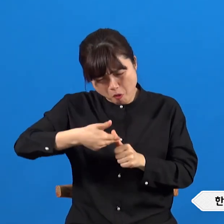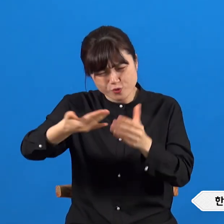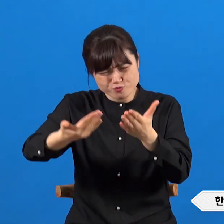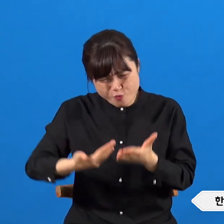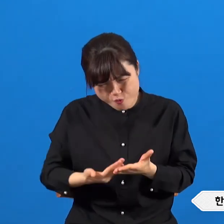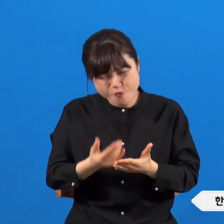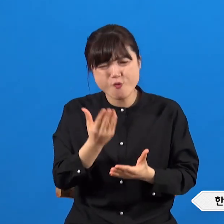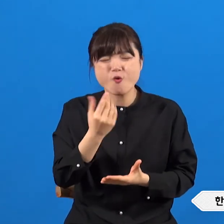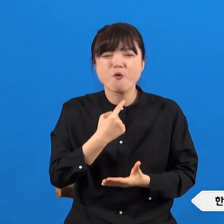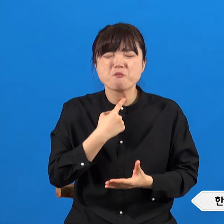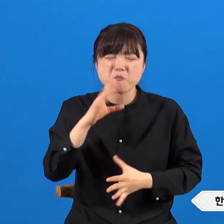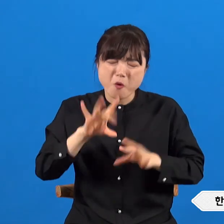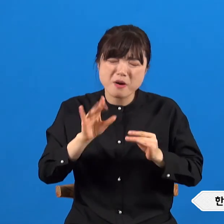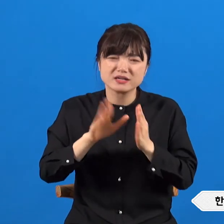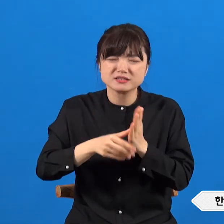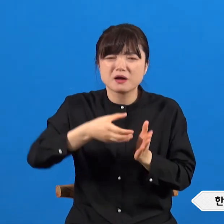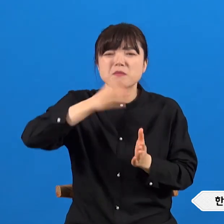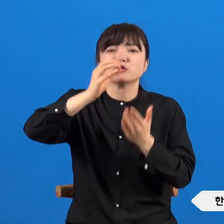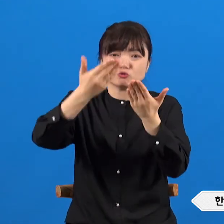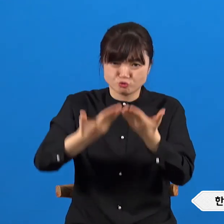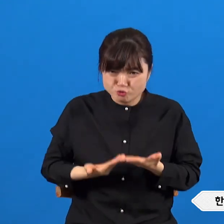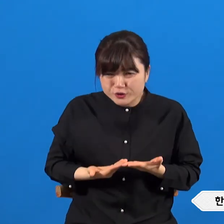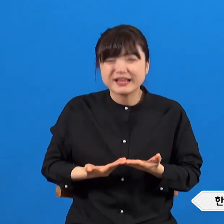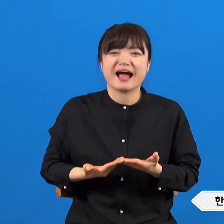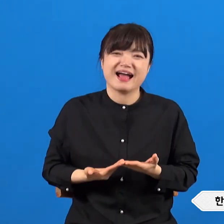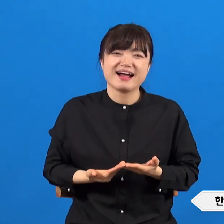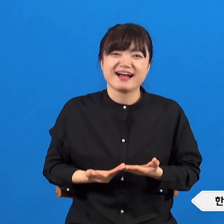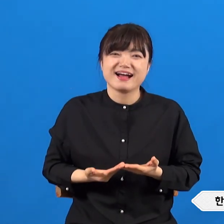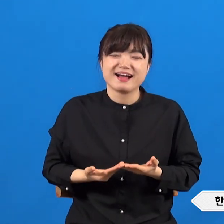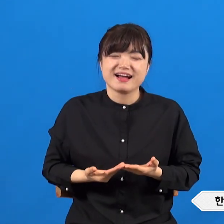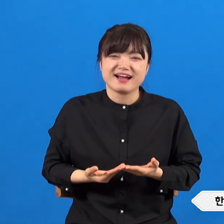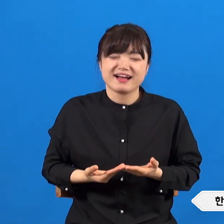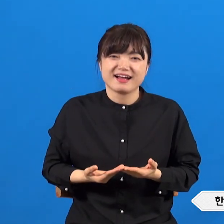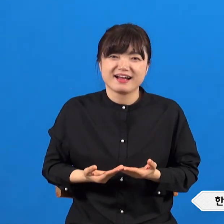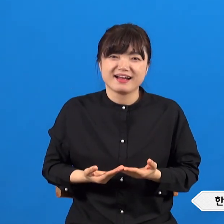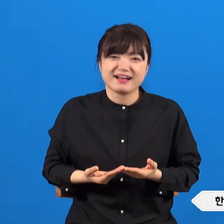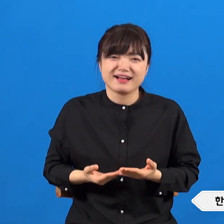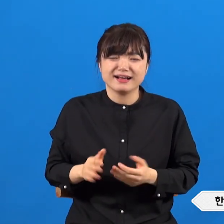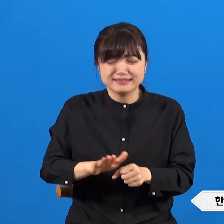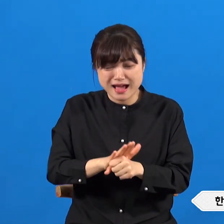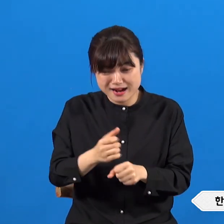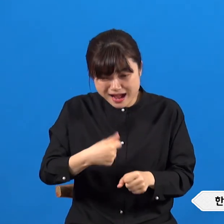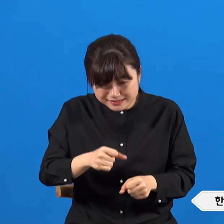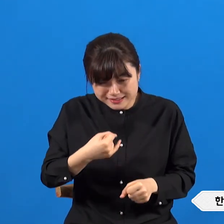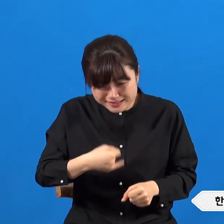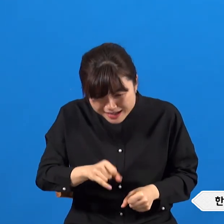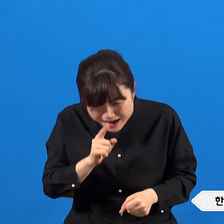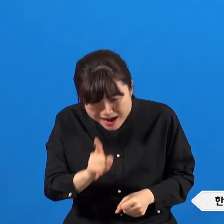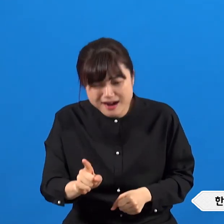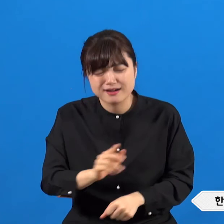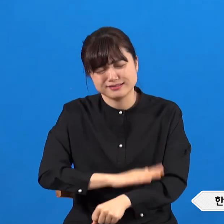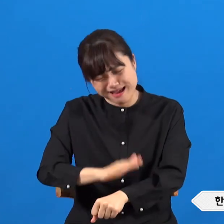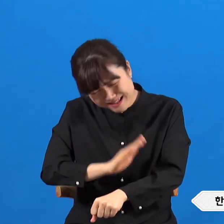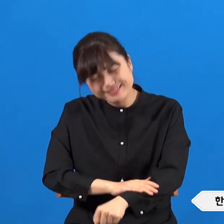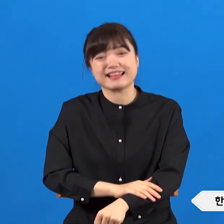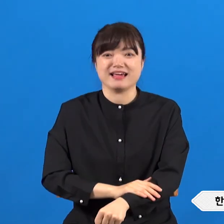내가 마실 때, 내가 목마를 때 마셔주었느니라. 사랑하는 내 아들 내 딸아